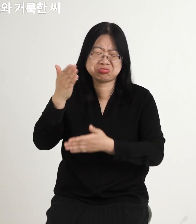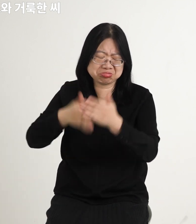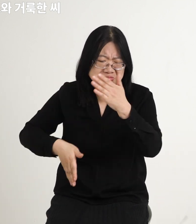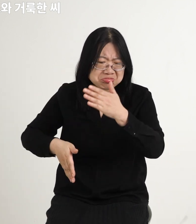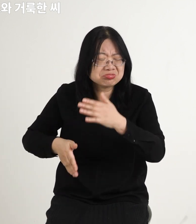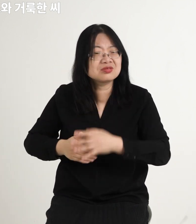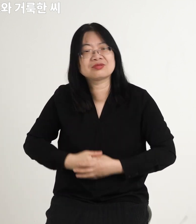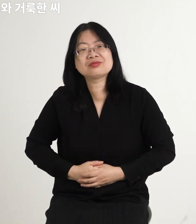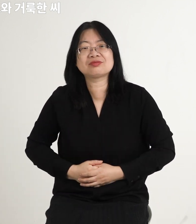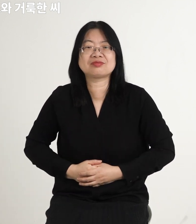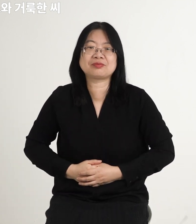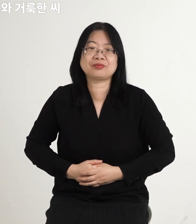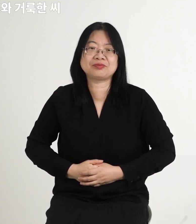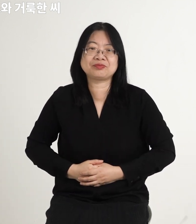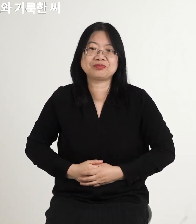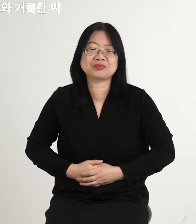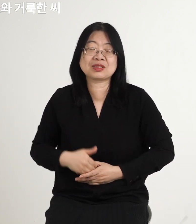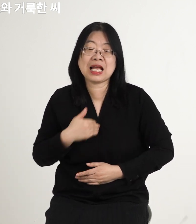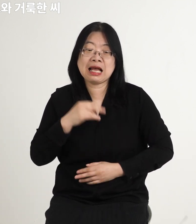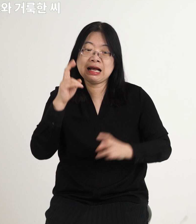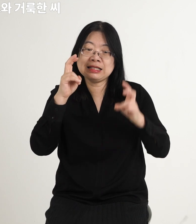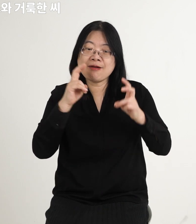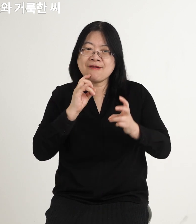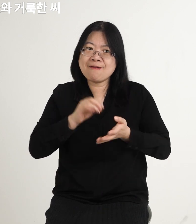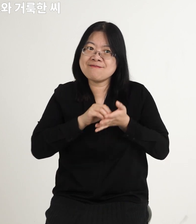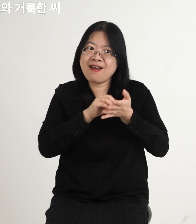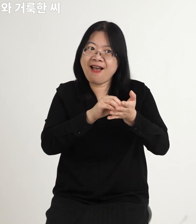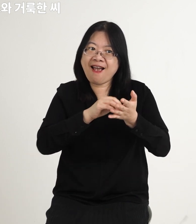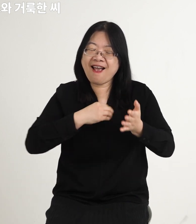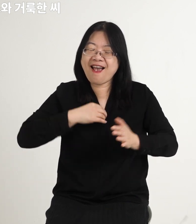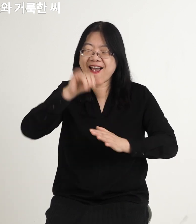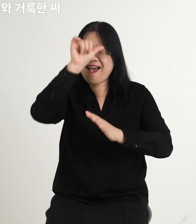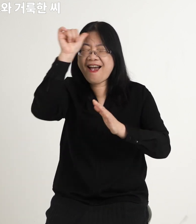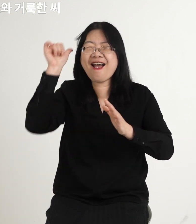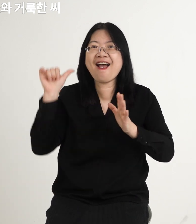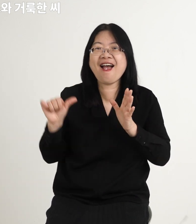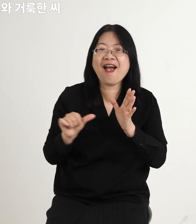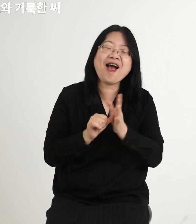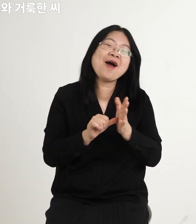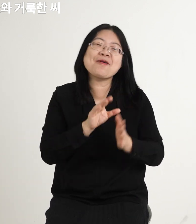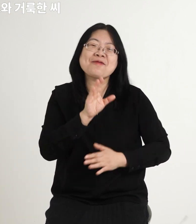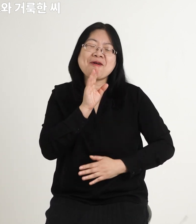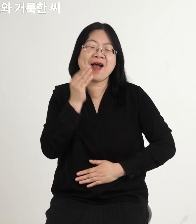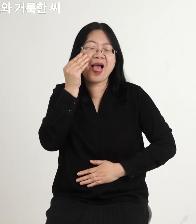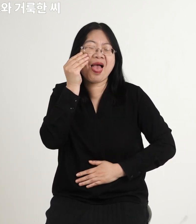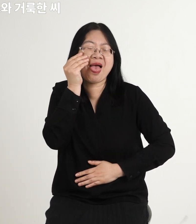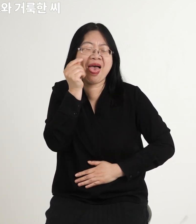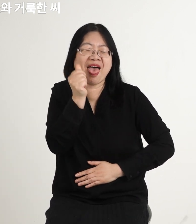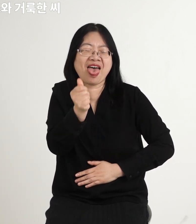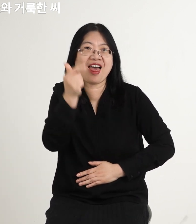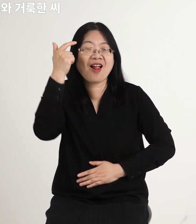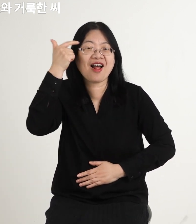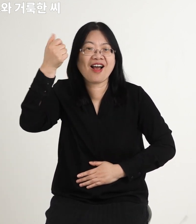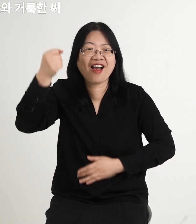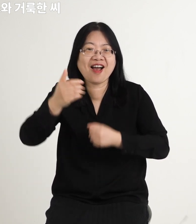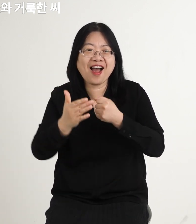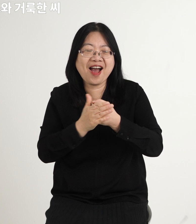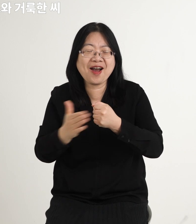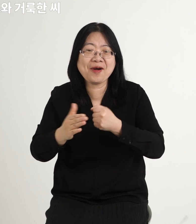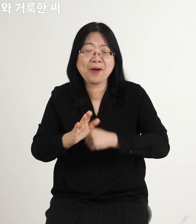아니더라고요. 내가 저 직장만 들어가면 내 인생이 고속도로가 될 것이다. 그래서